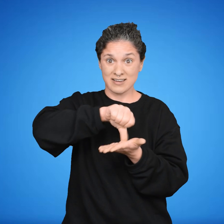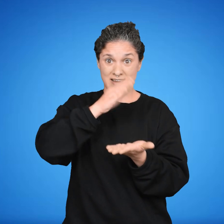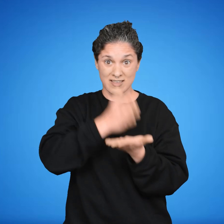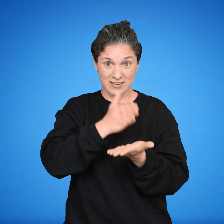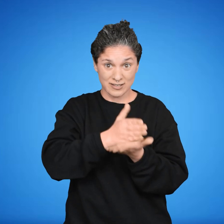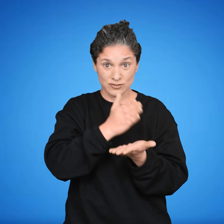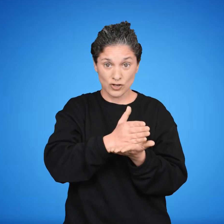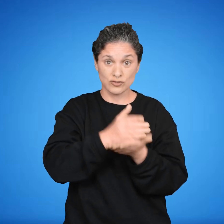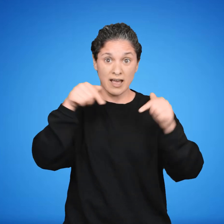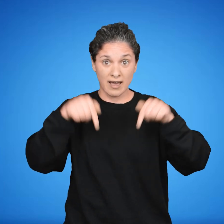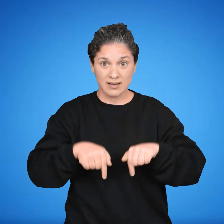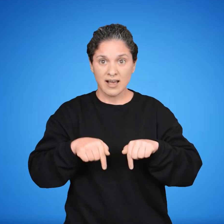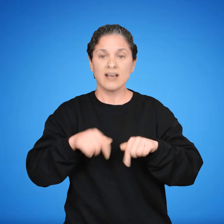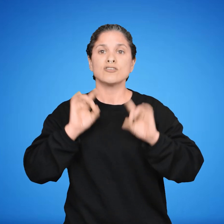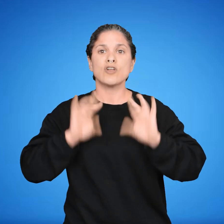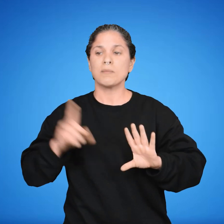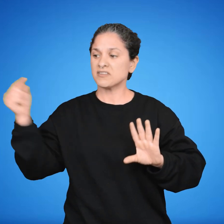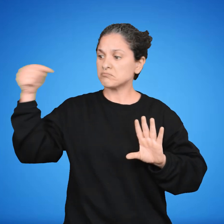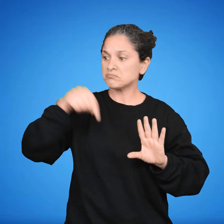República e inscribirse en el registro